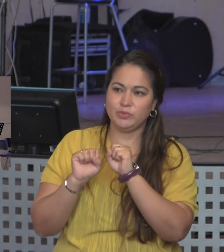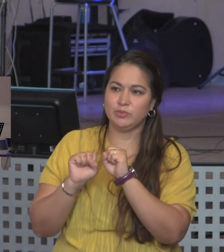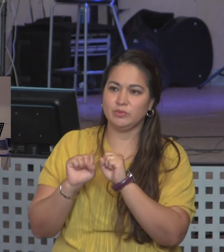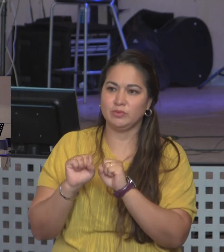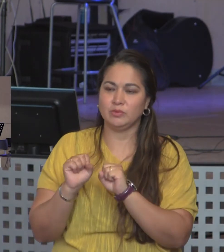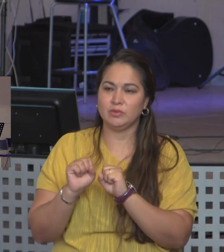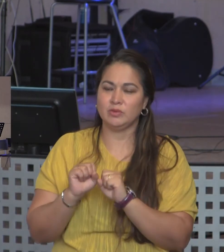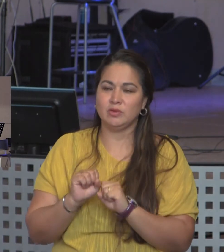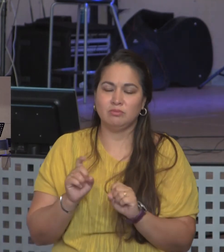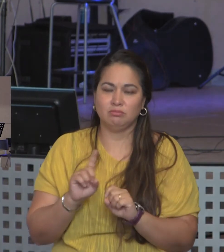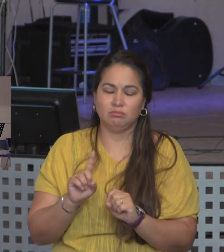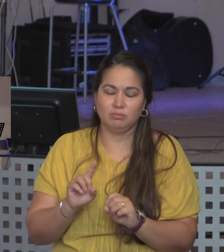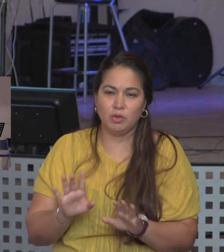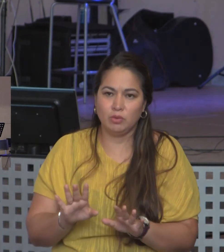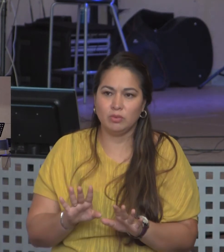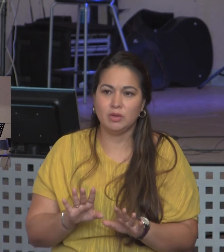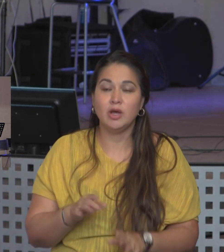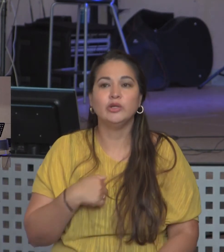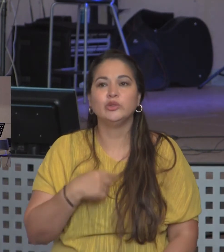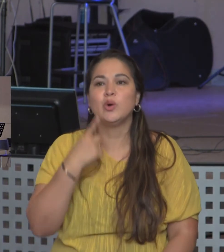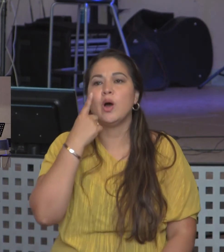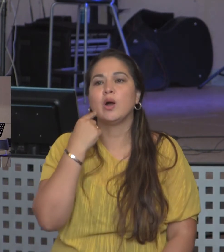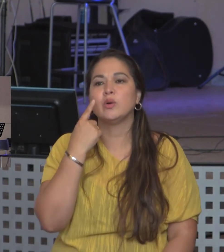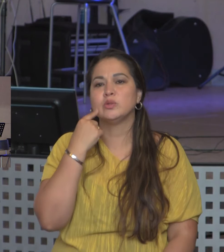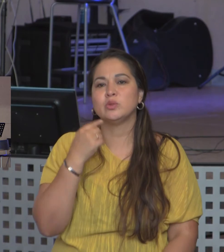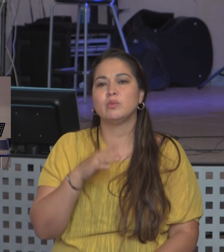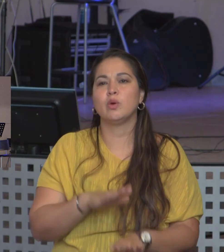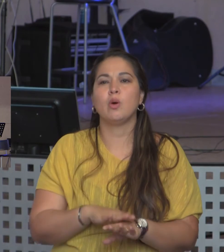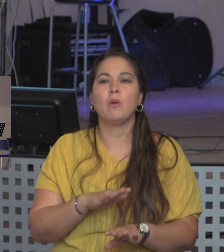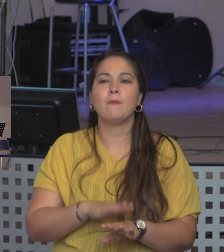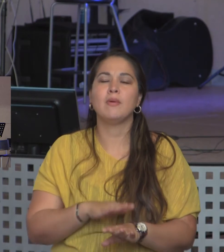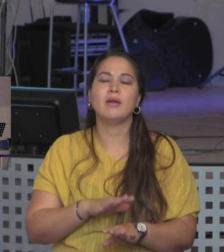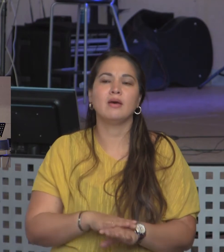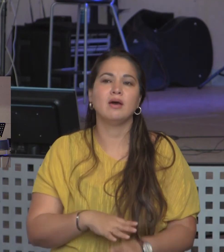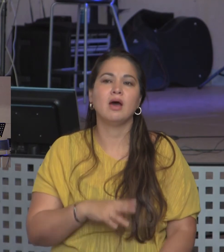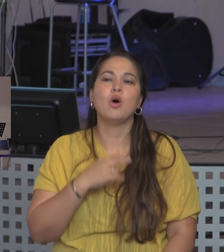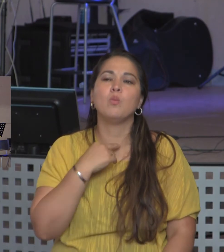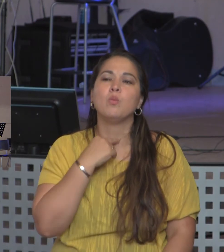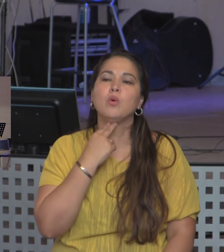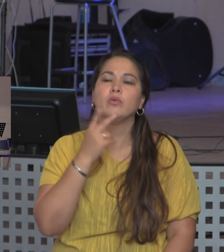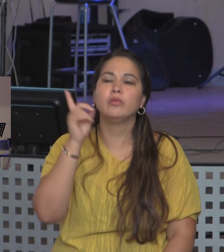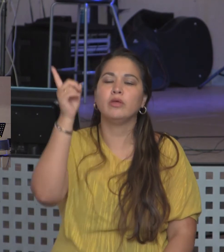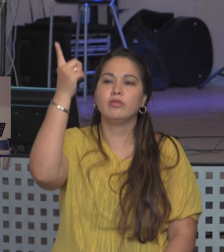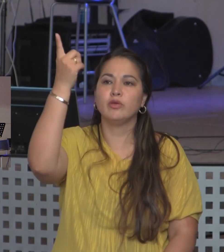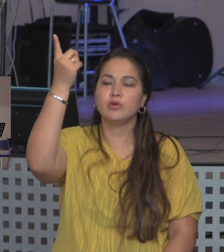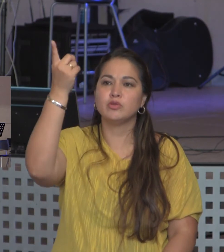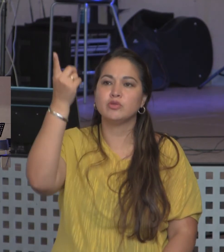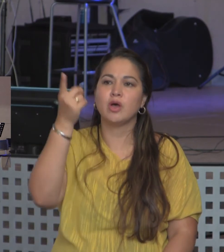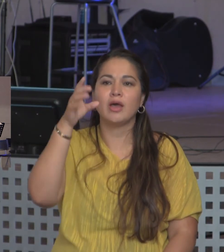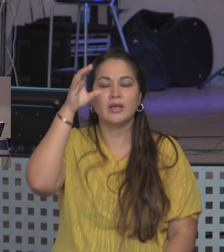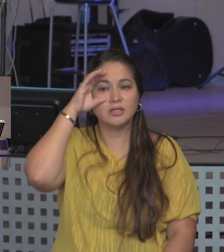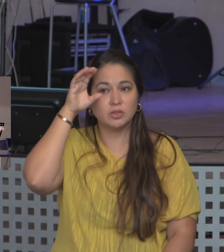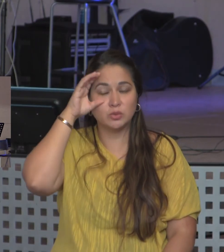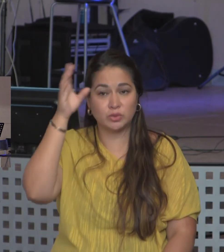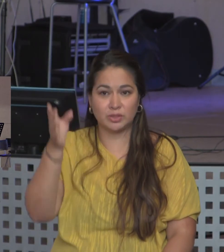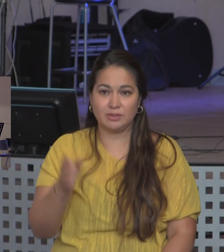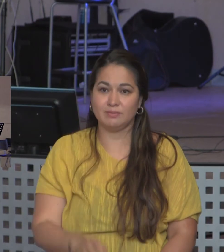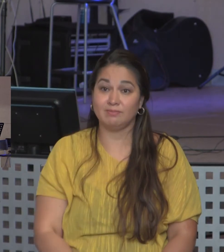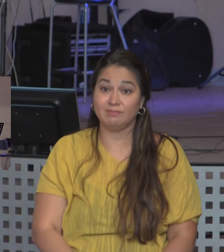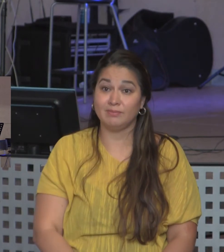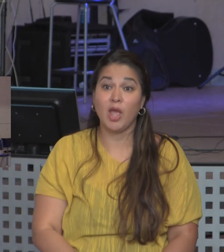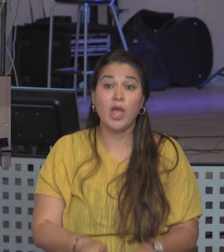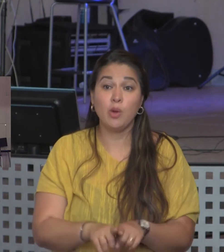¿sabes? Me voy a acostumbrar a un sencillamente, habla que tu siervo